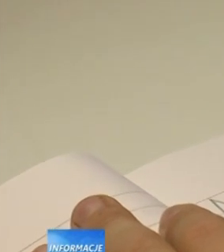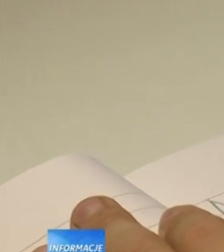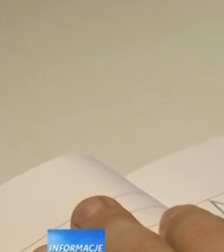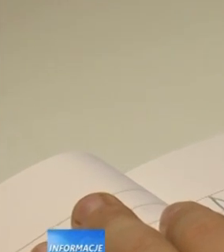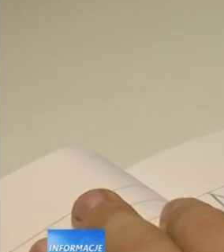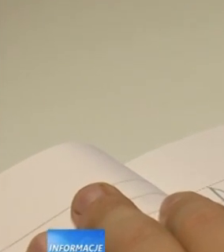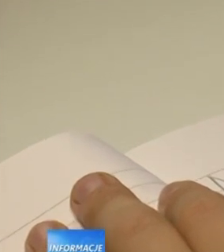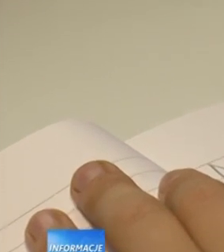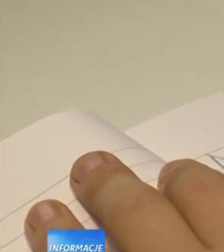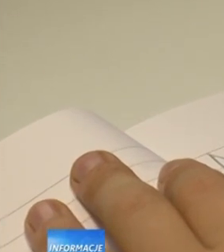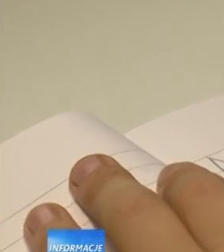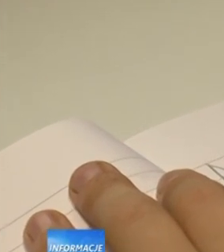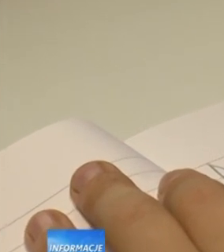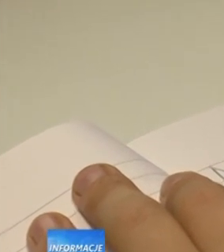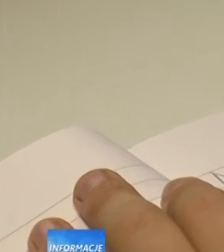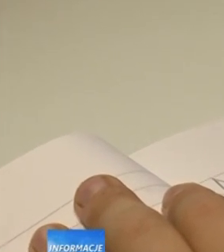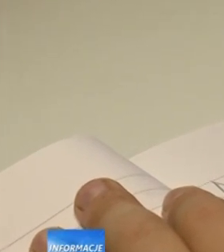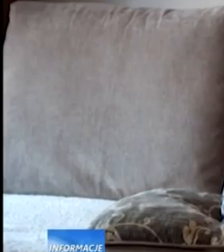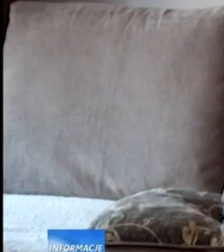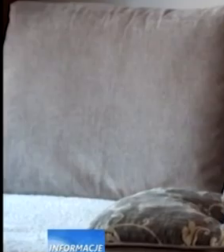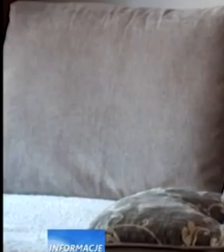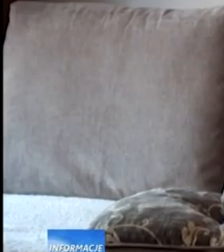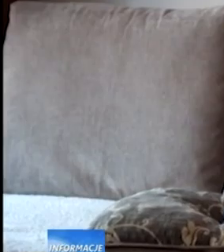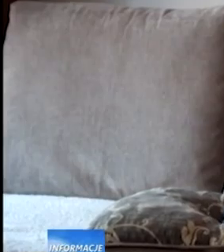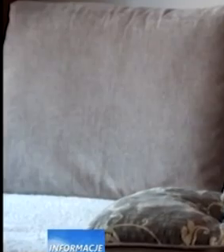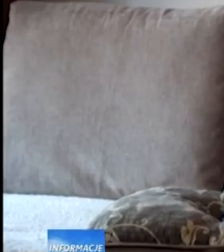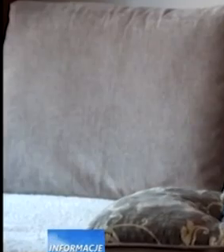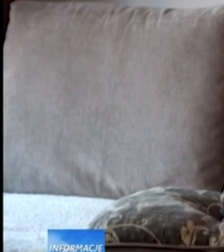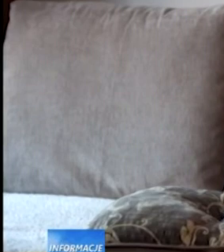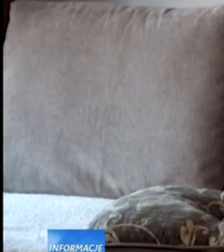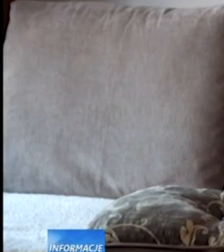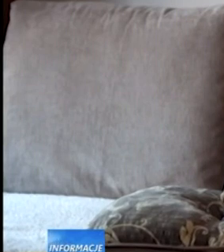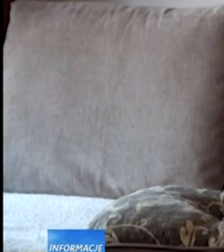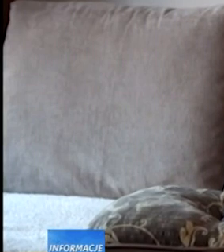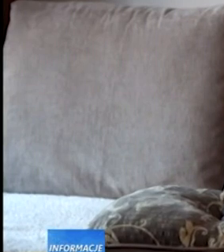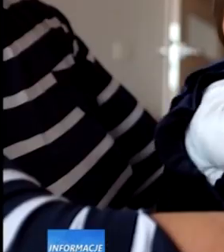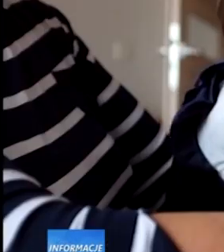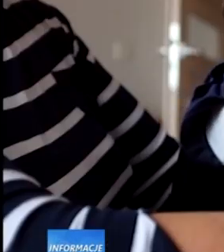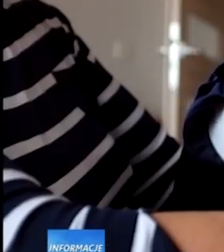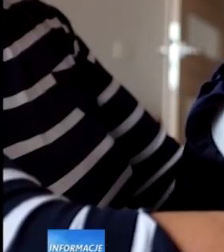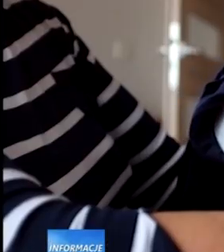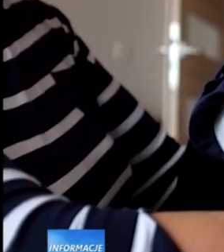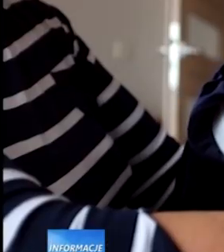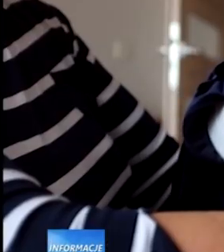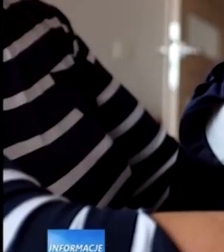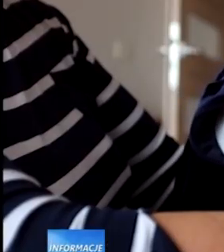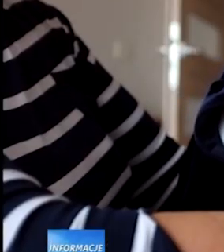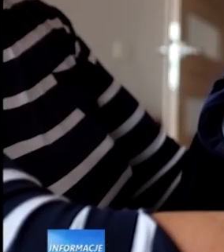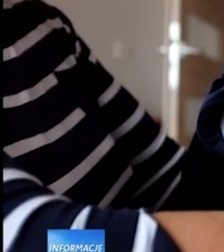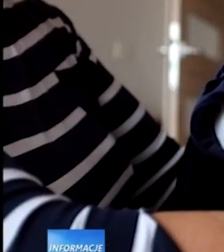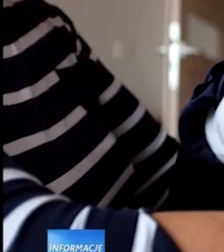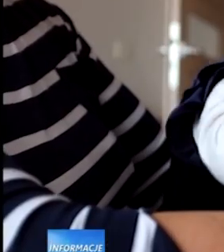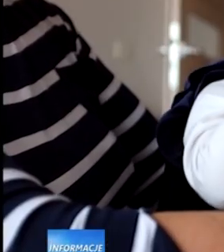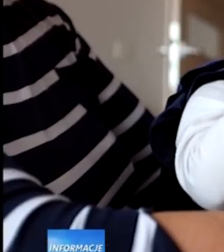rusza kolejny projekt Rodzina Pozytywnie Nakręcona. Jest on realizowany dzięki grantowi przyznanemu w ramach programu Po pierwsze